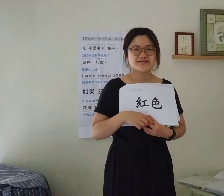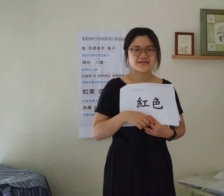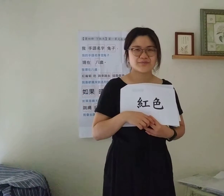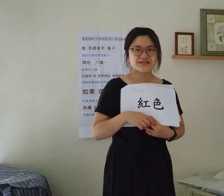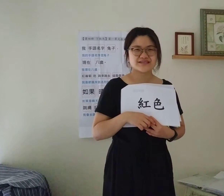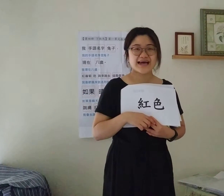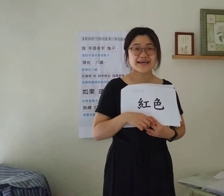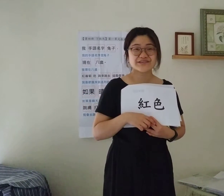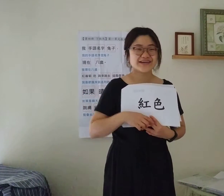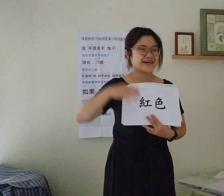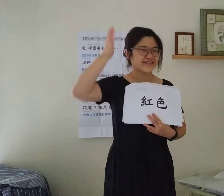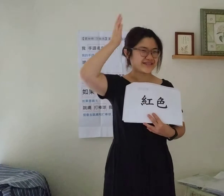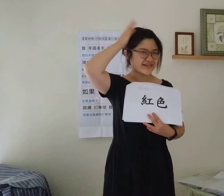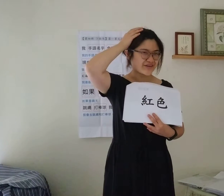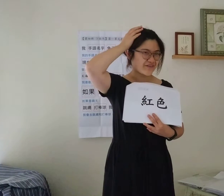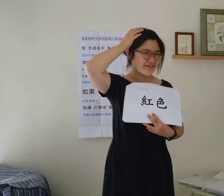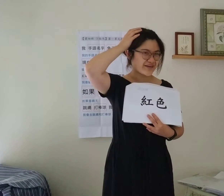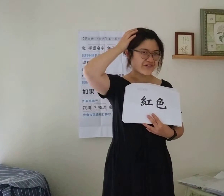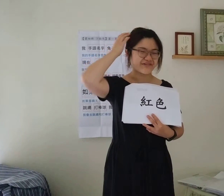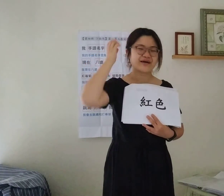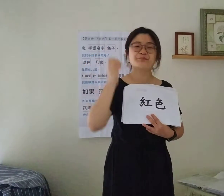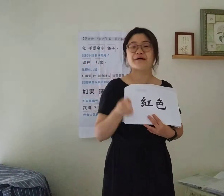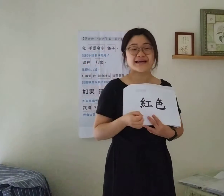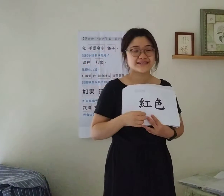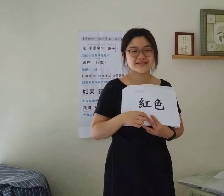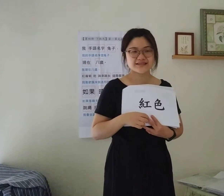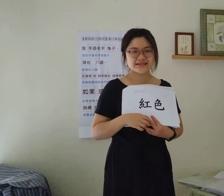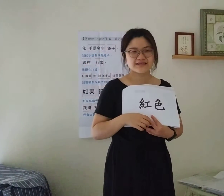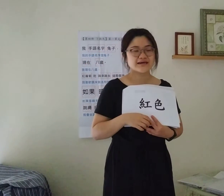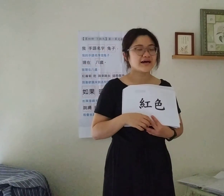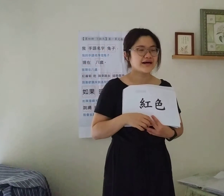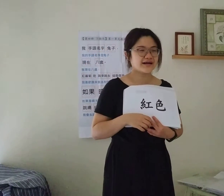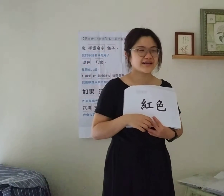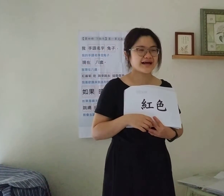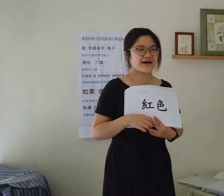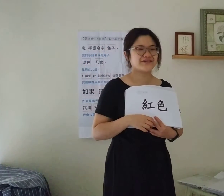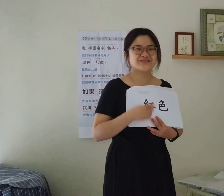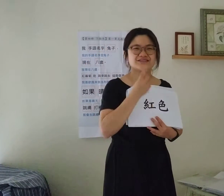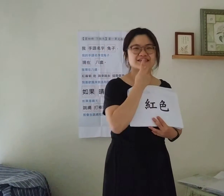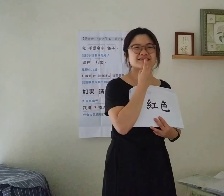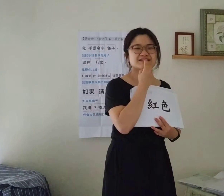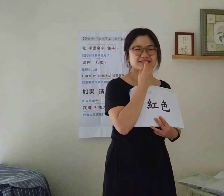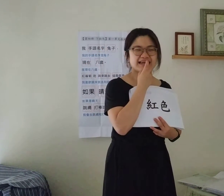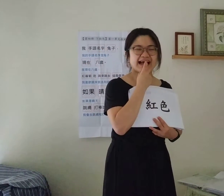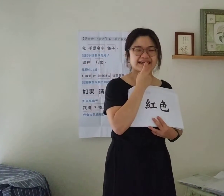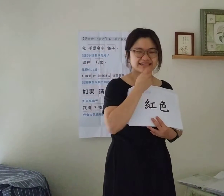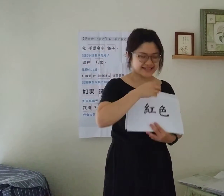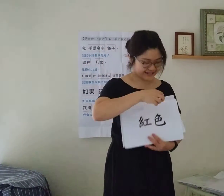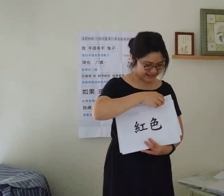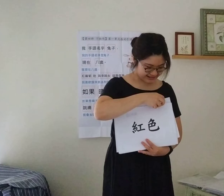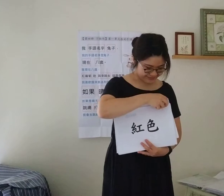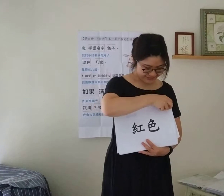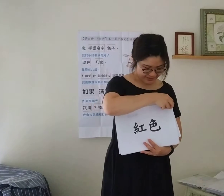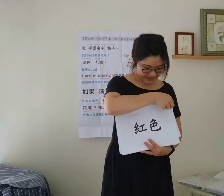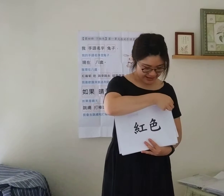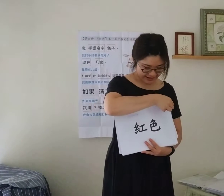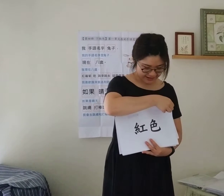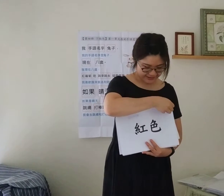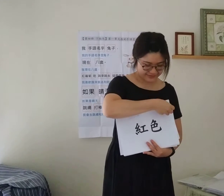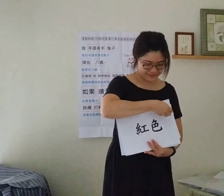小明你猜对了，是跟头发有关。白色呢？很好，李宗盛是牙齿。那呢，我们